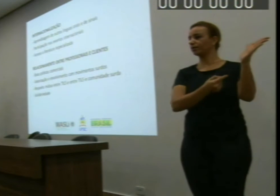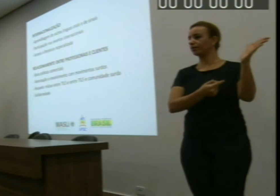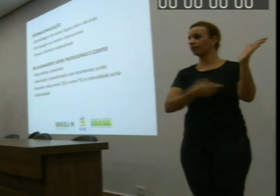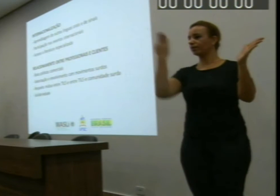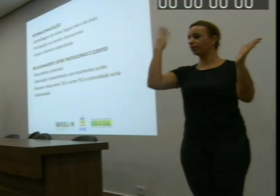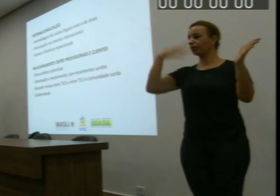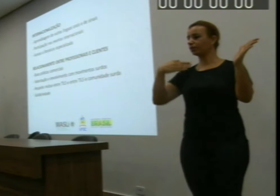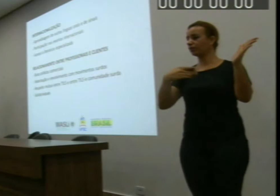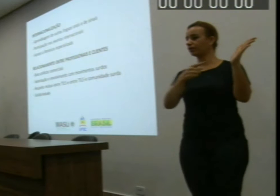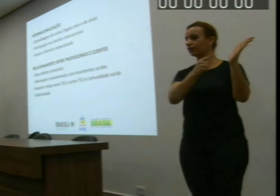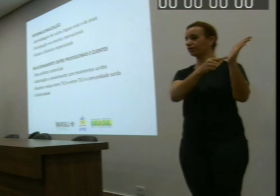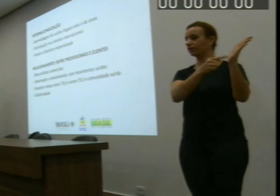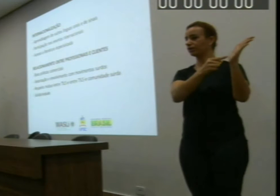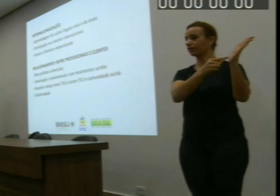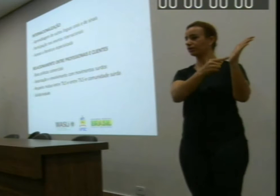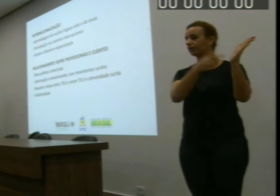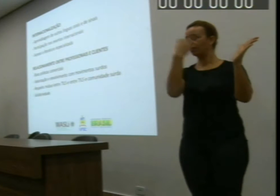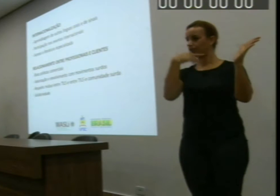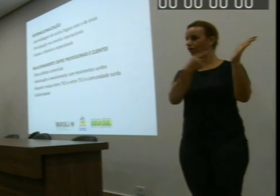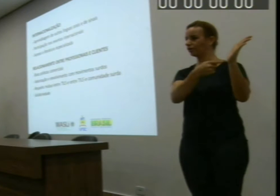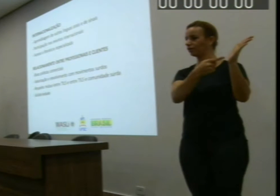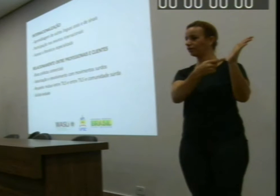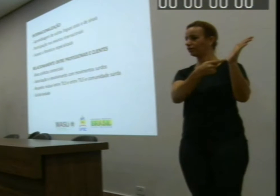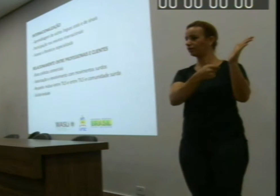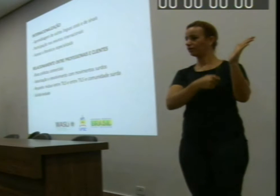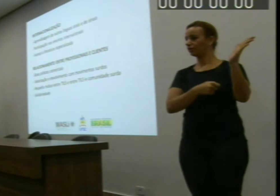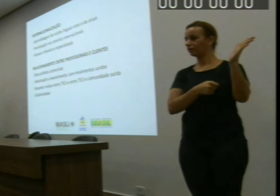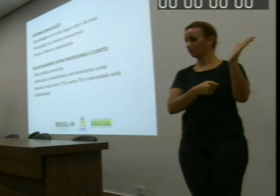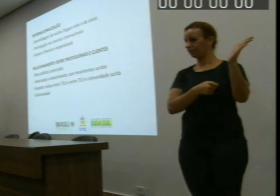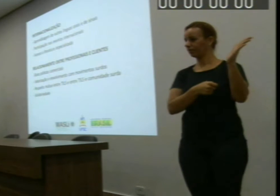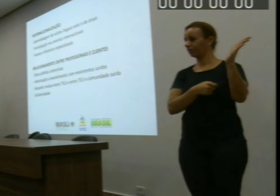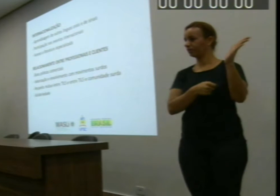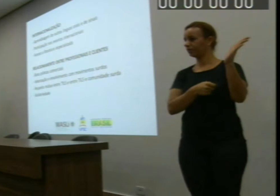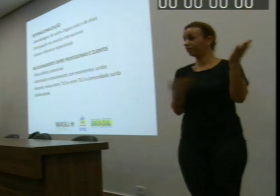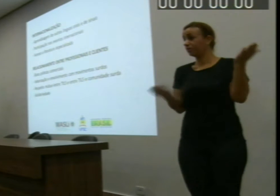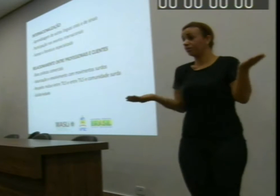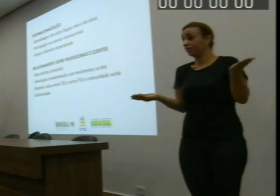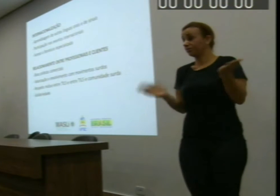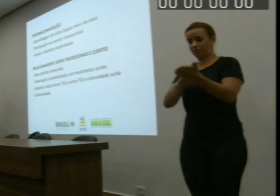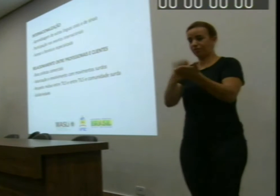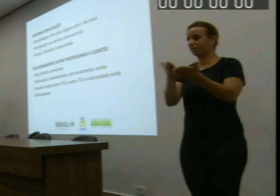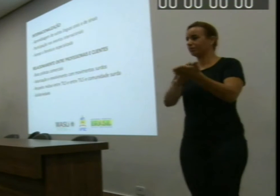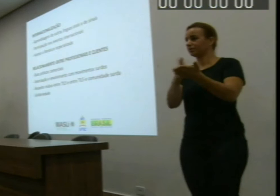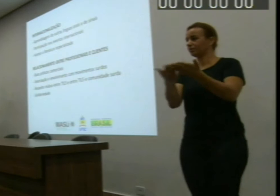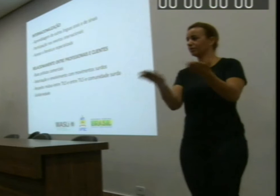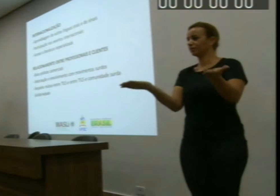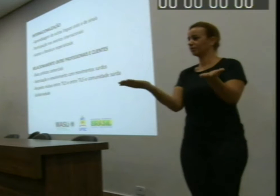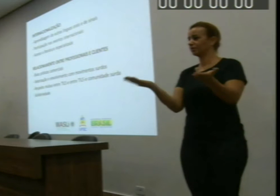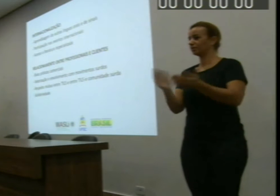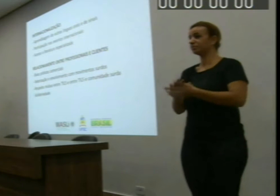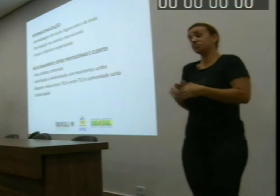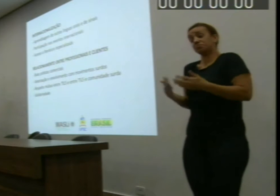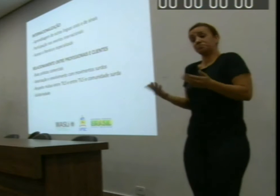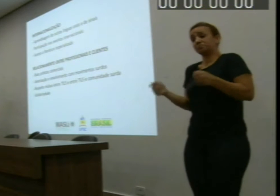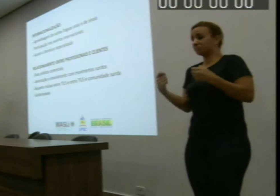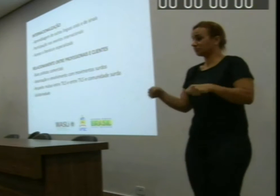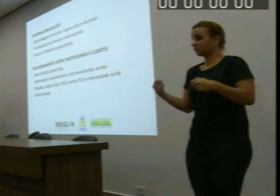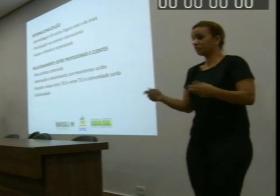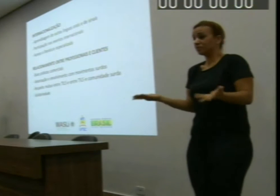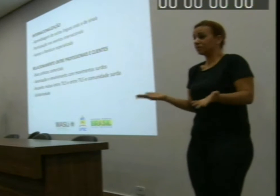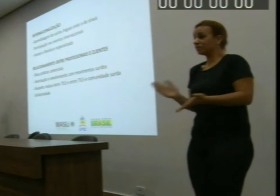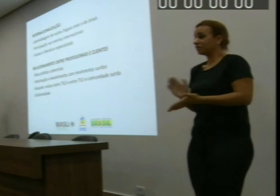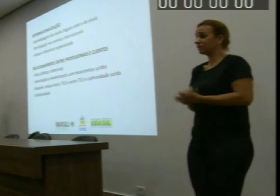ter um contrato de trabalho com a Unimed que diz que você era um intérprete filan da Unimed e que você trabalhava com